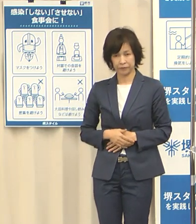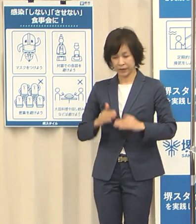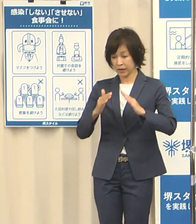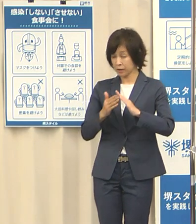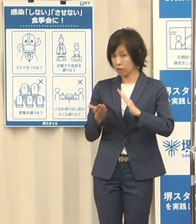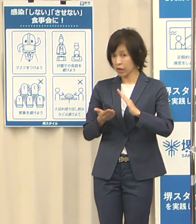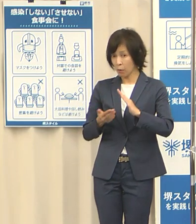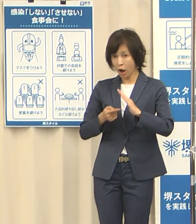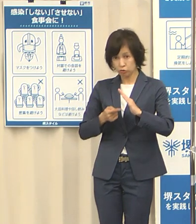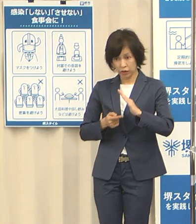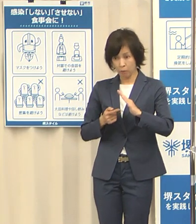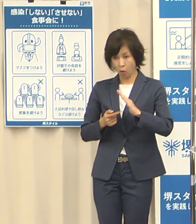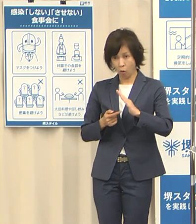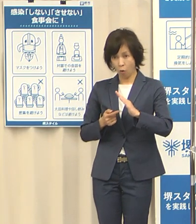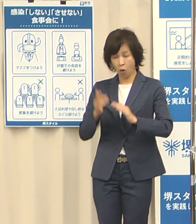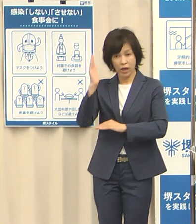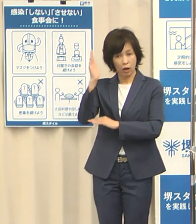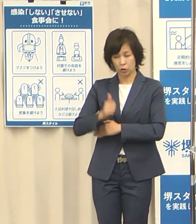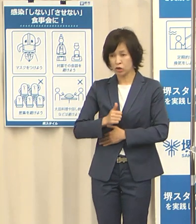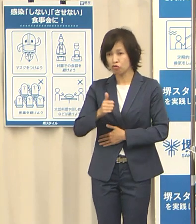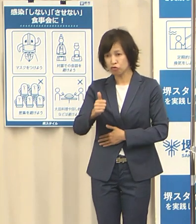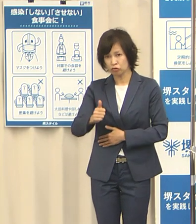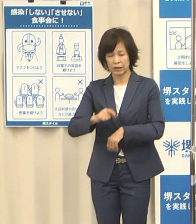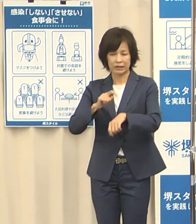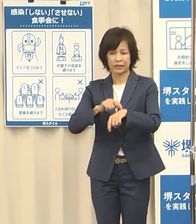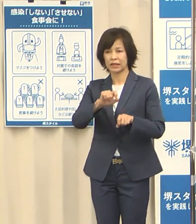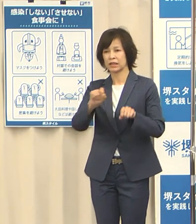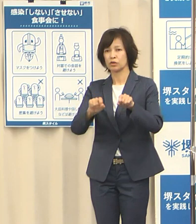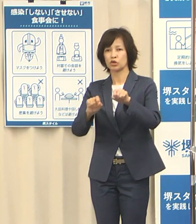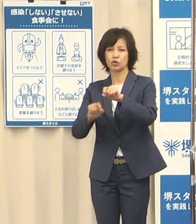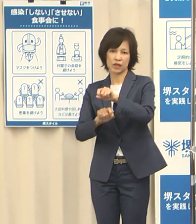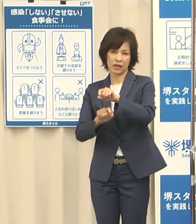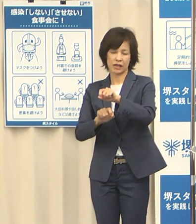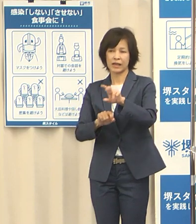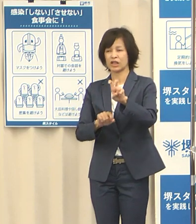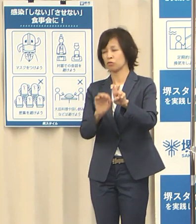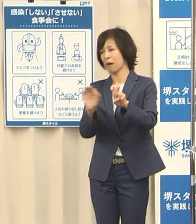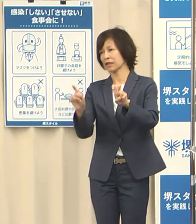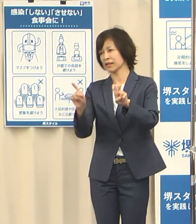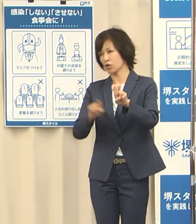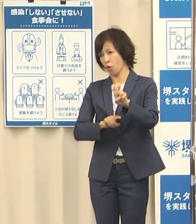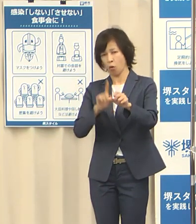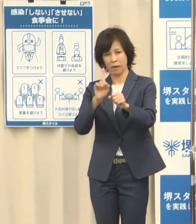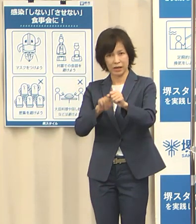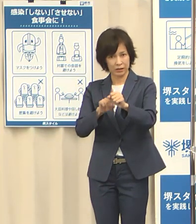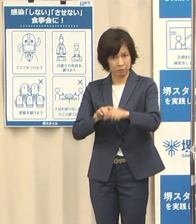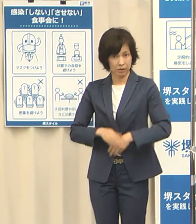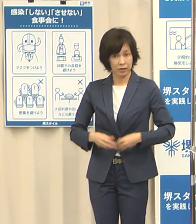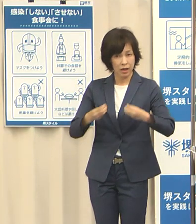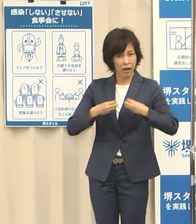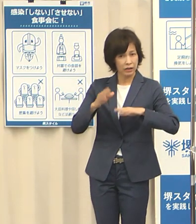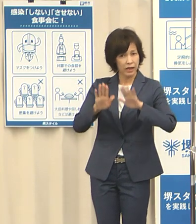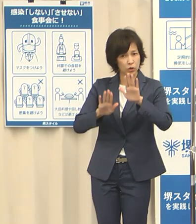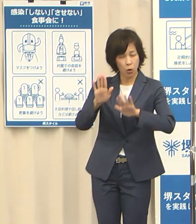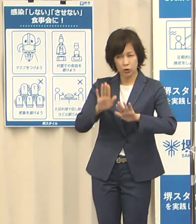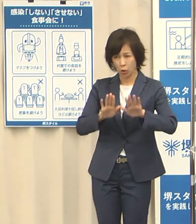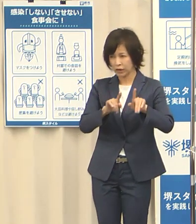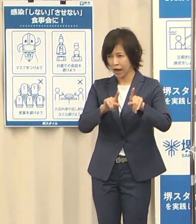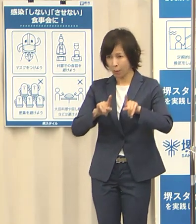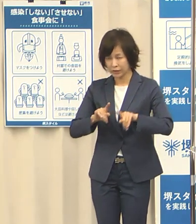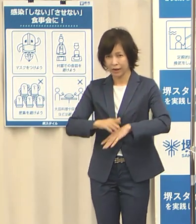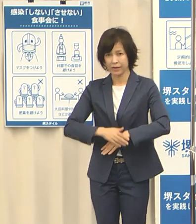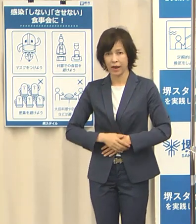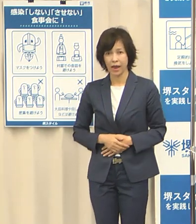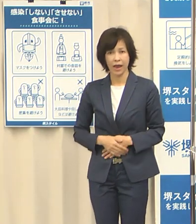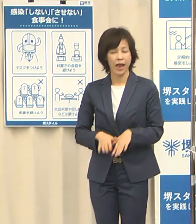員においても時差出勤2割というものを目標に進めていきたいと考えています。また感染状況によってですね、